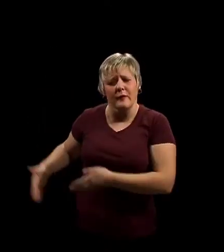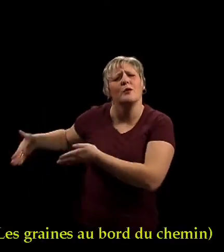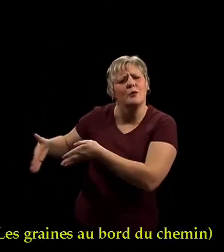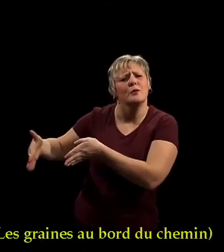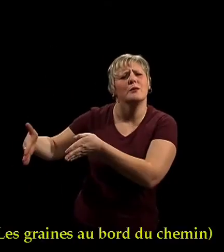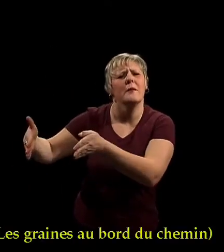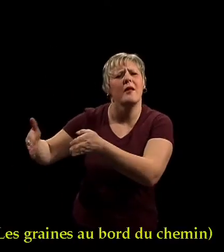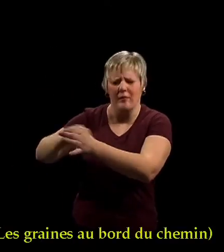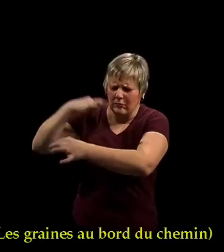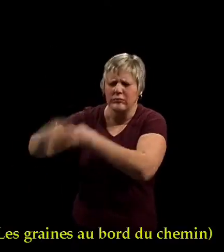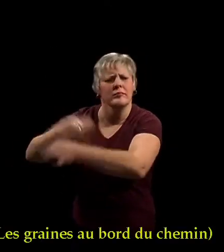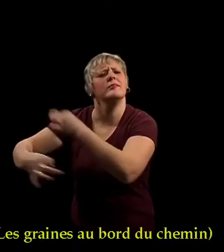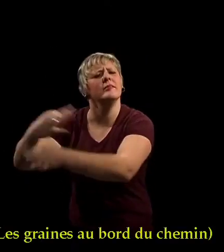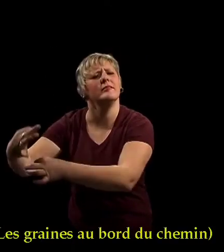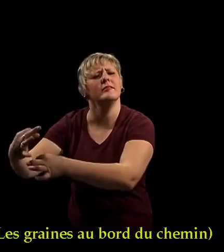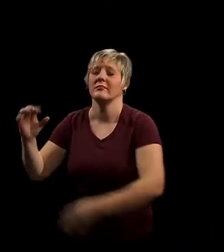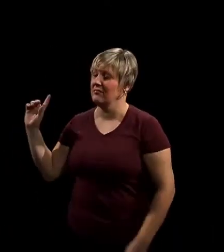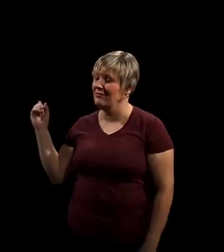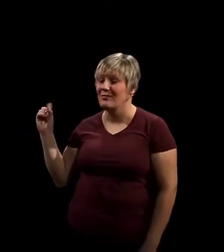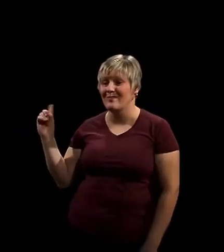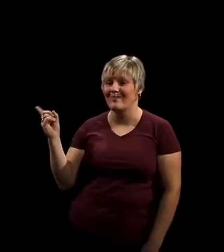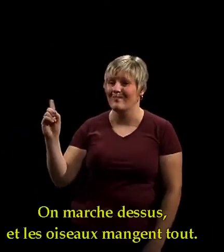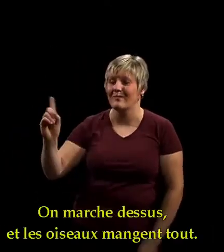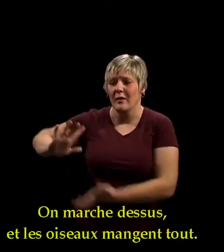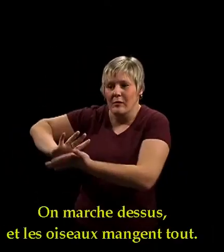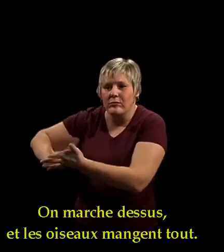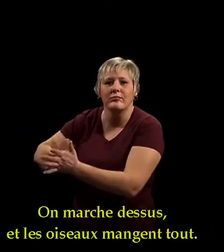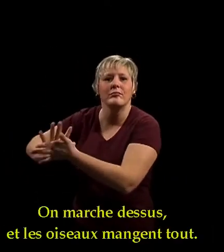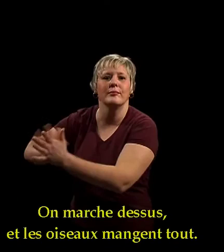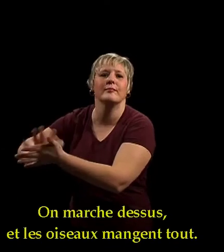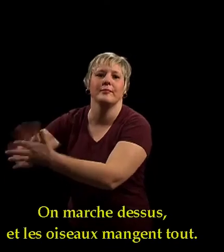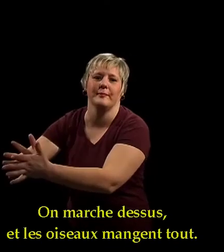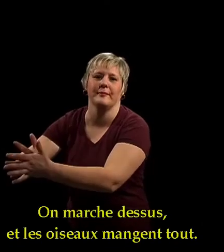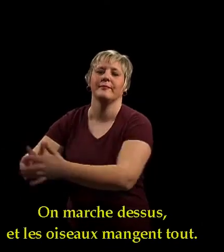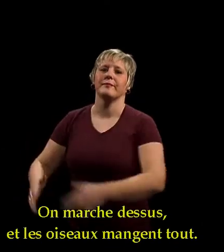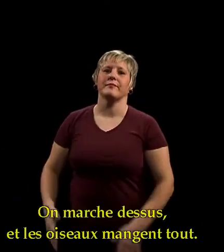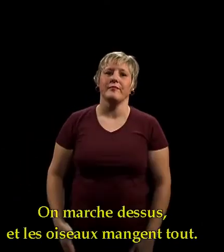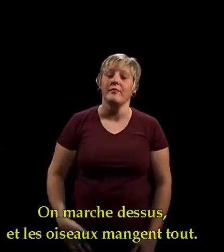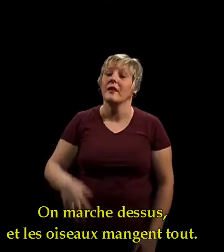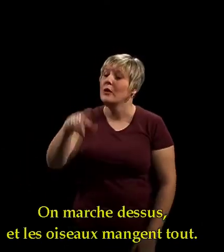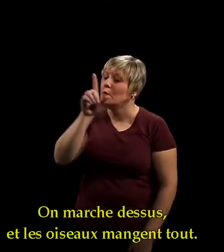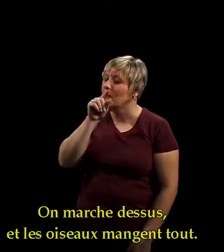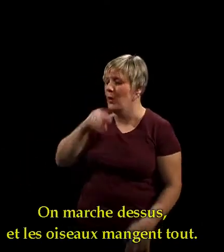Les graines au bord du chemin, on marche dessus, et les oiseaux mangent tout.